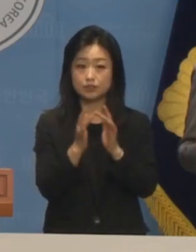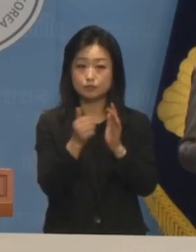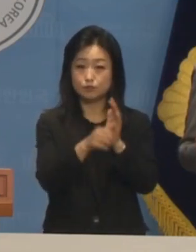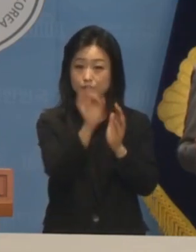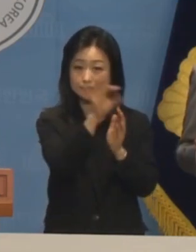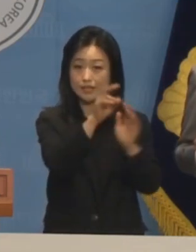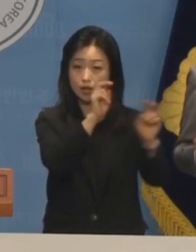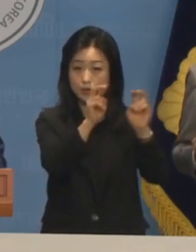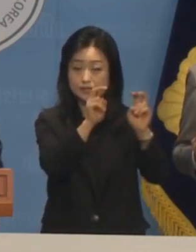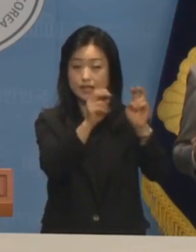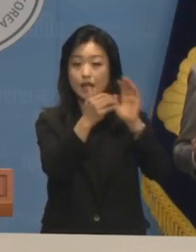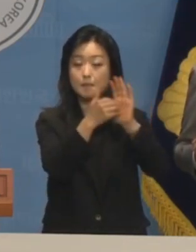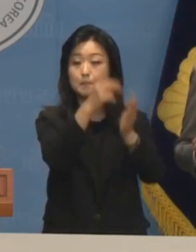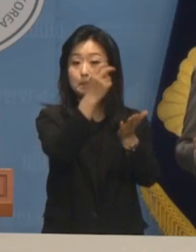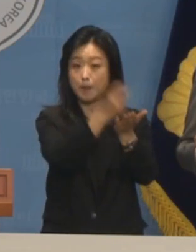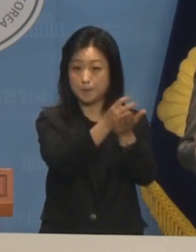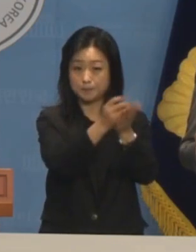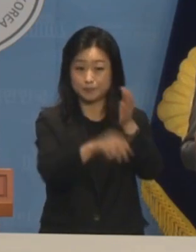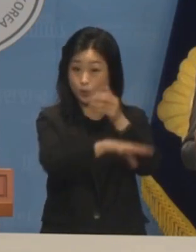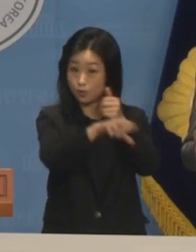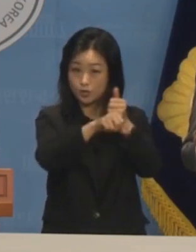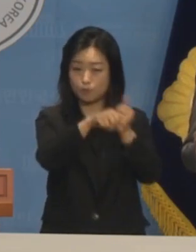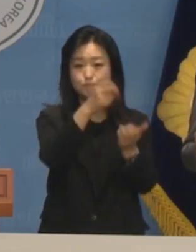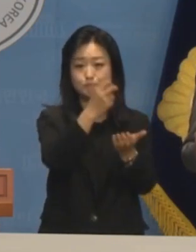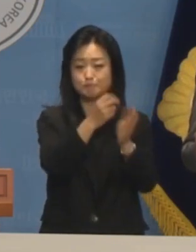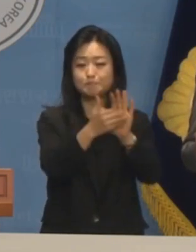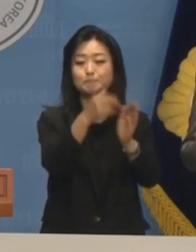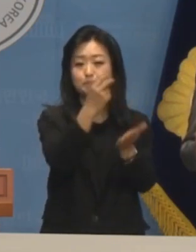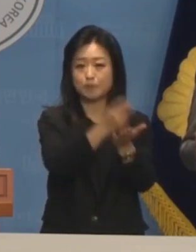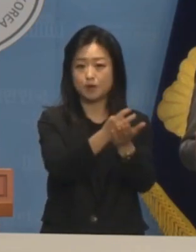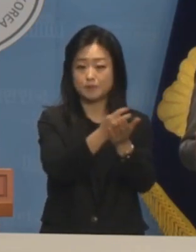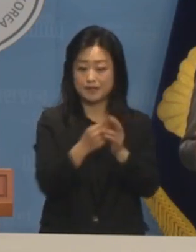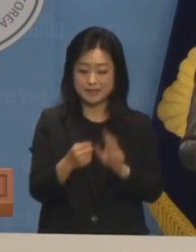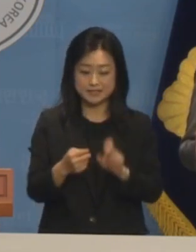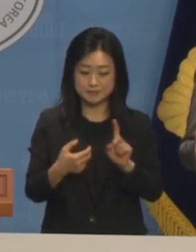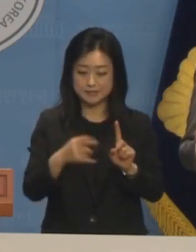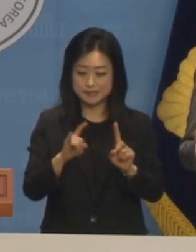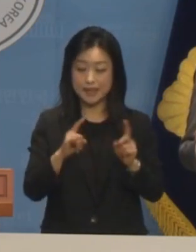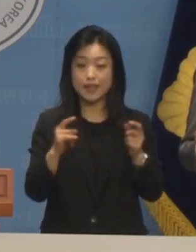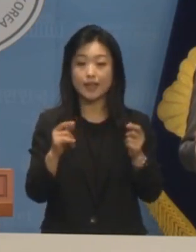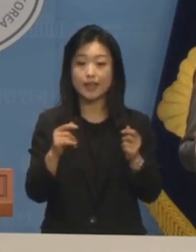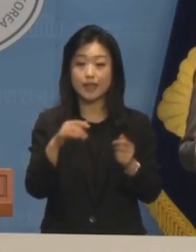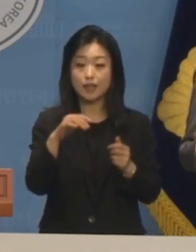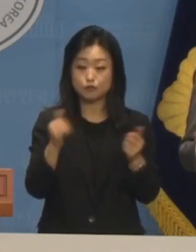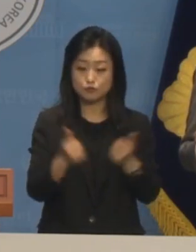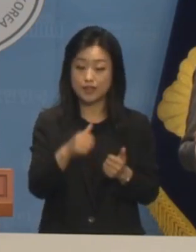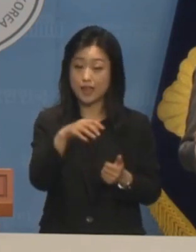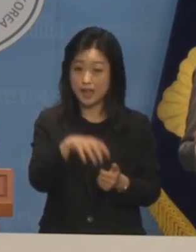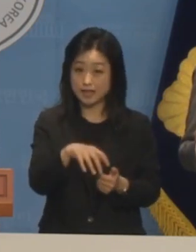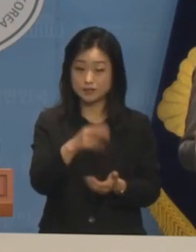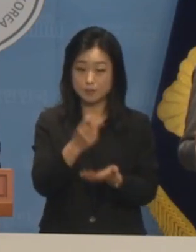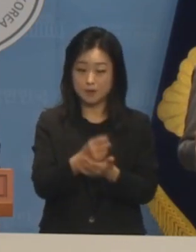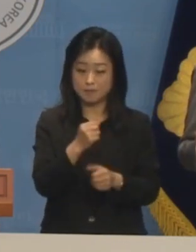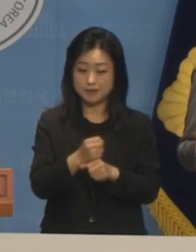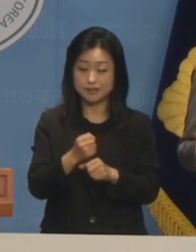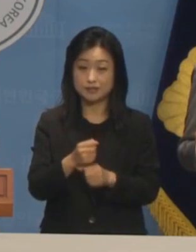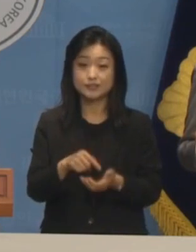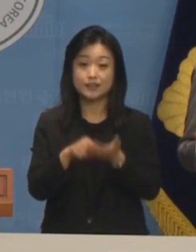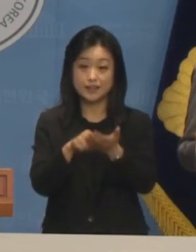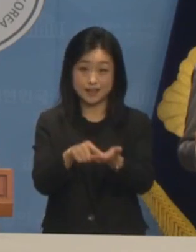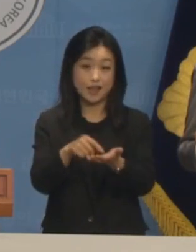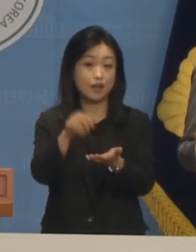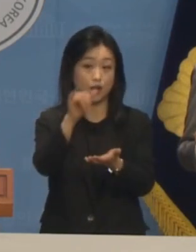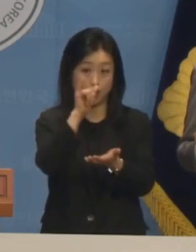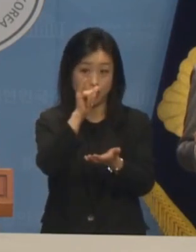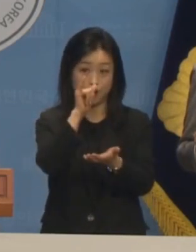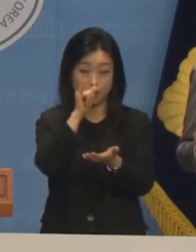독점 규제에 관한 법은 21대 국회에서도 공정거래위원회가 제출한 플랫폼 공정규제 촉진법 등